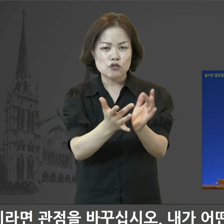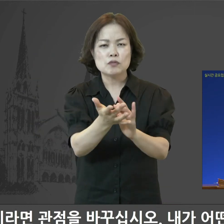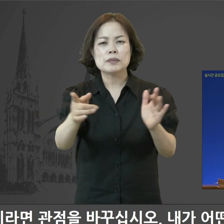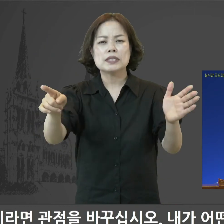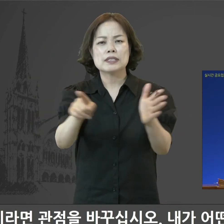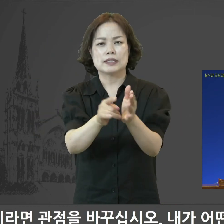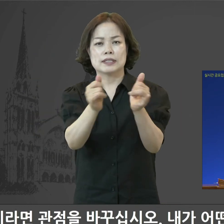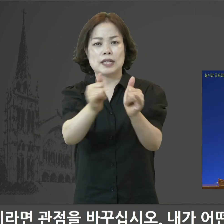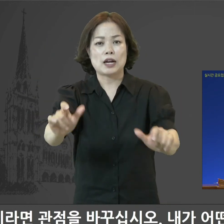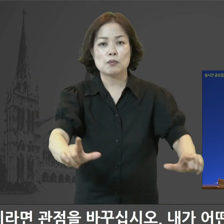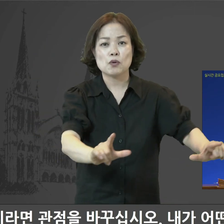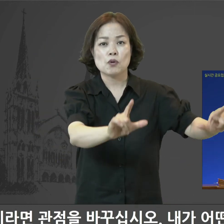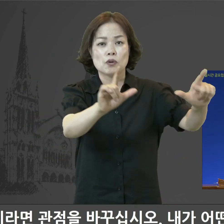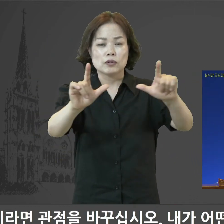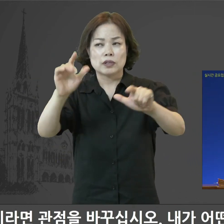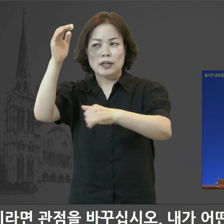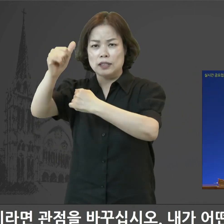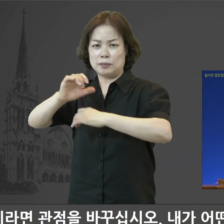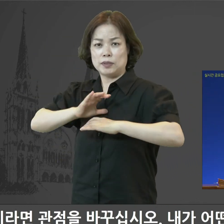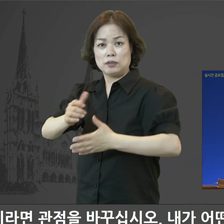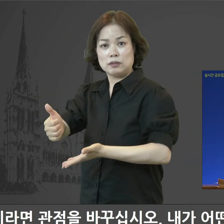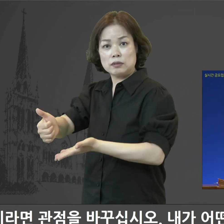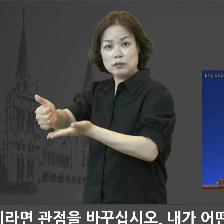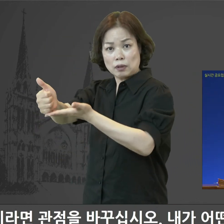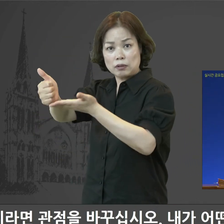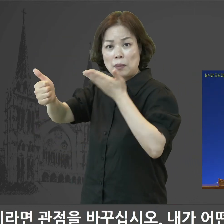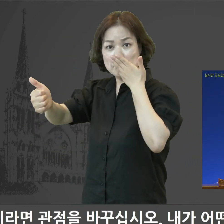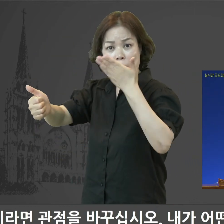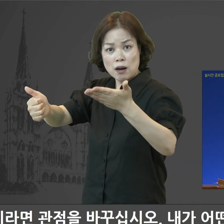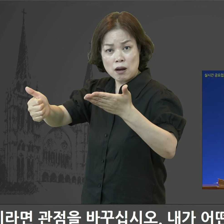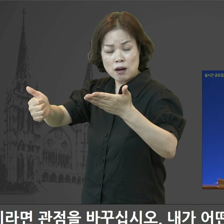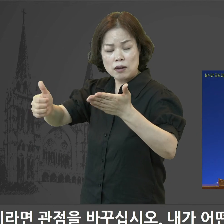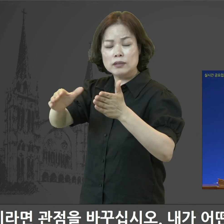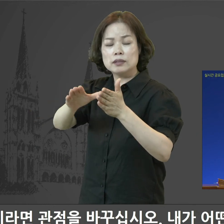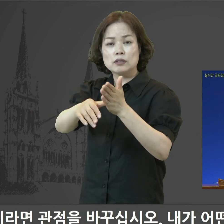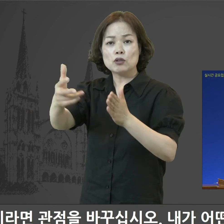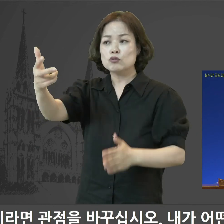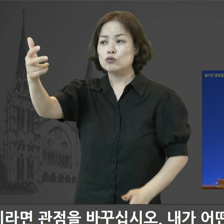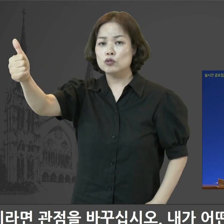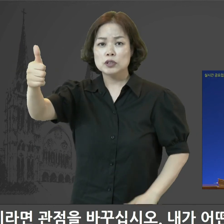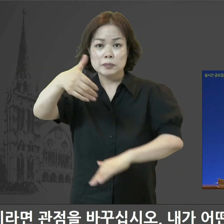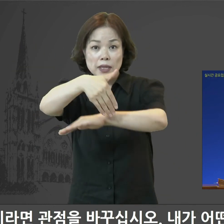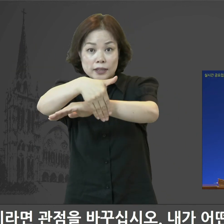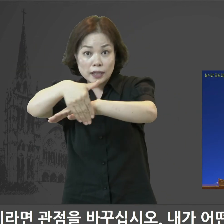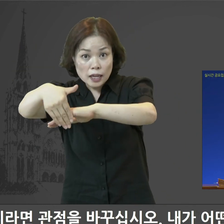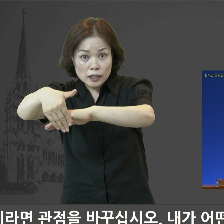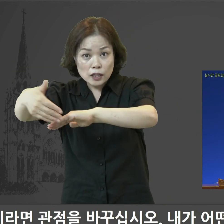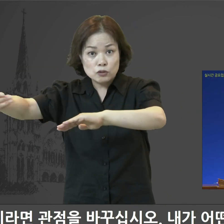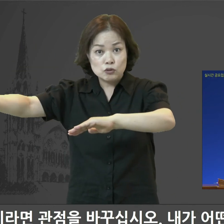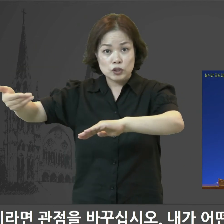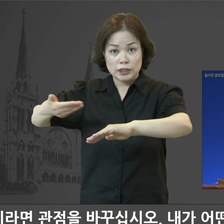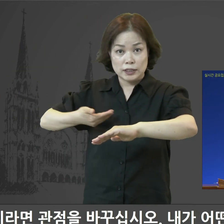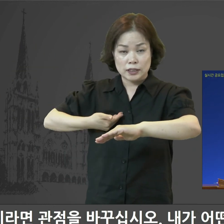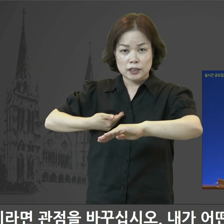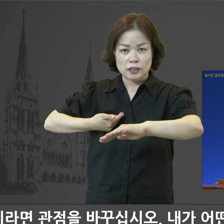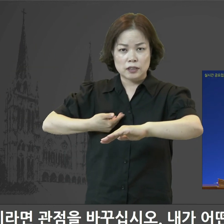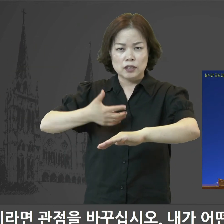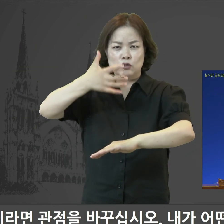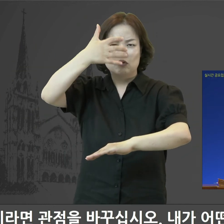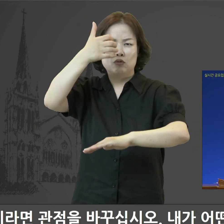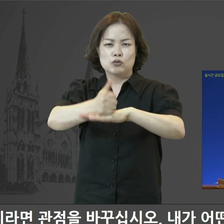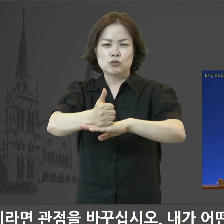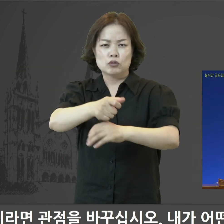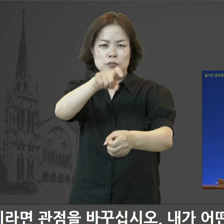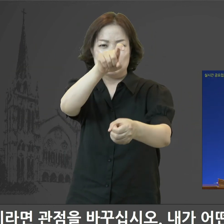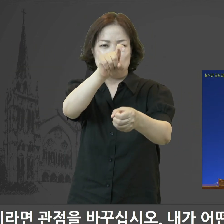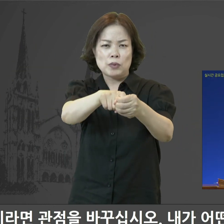있습니다. 하나님을 경외할 수 있습니다. 그럴 때 주님께서 계획해 주신 궁극적인